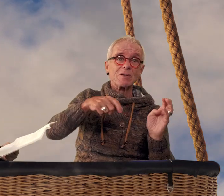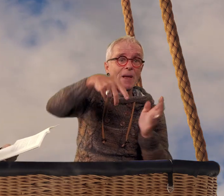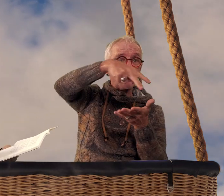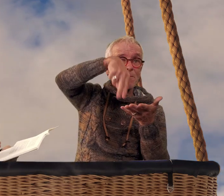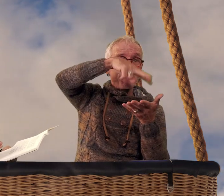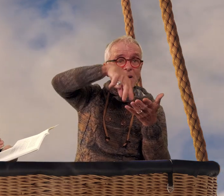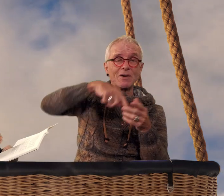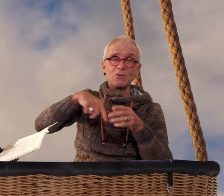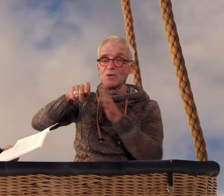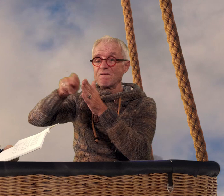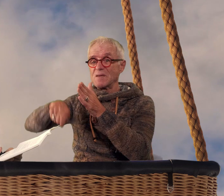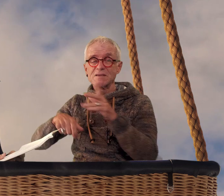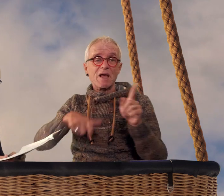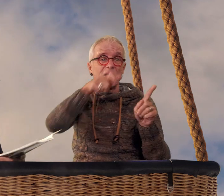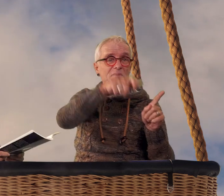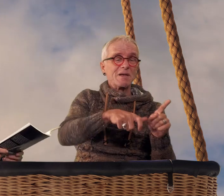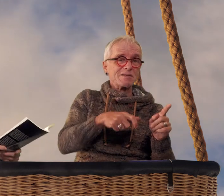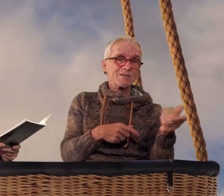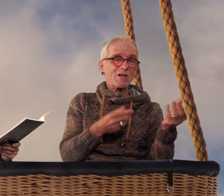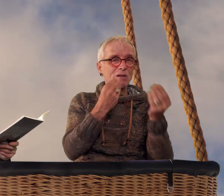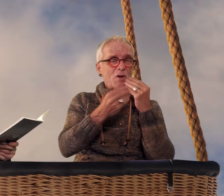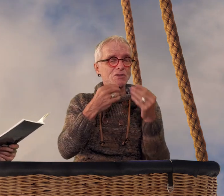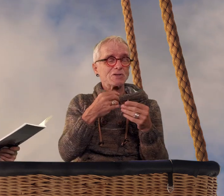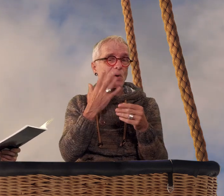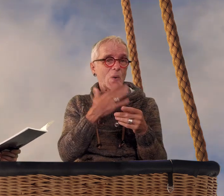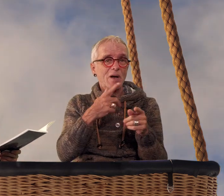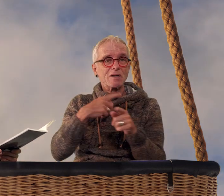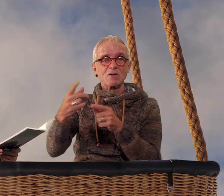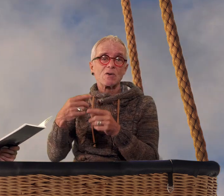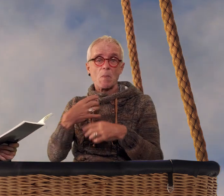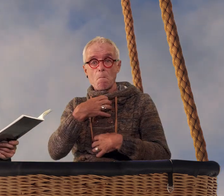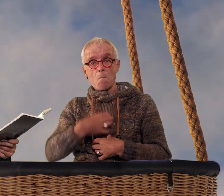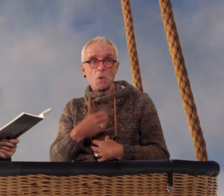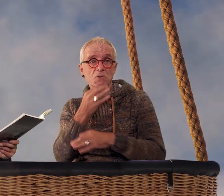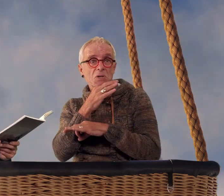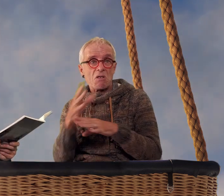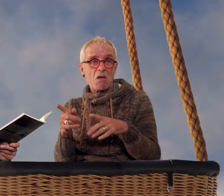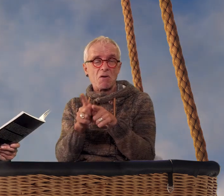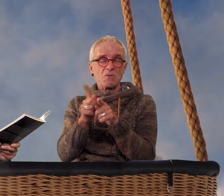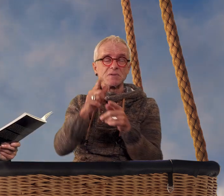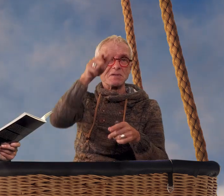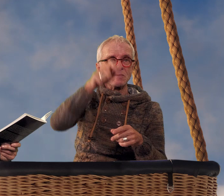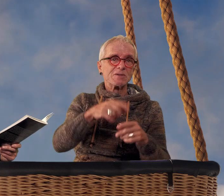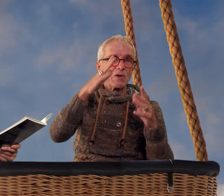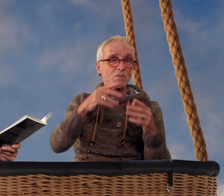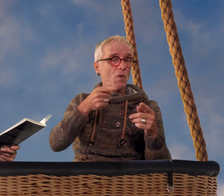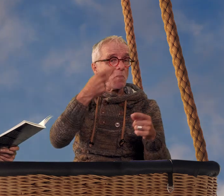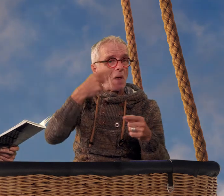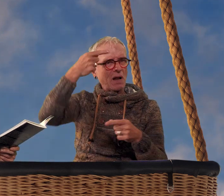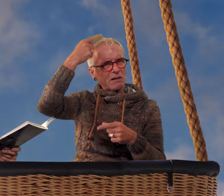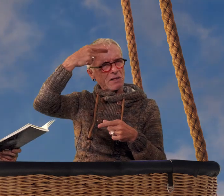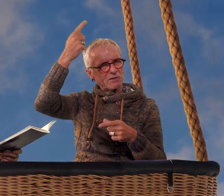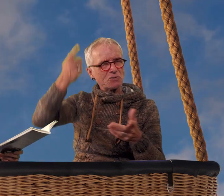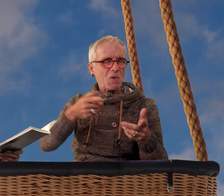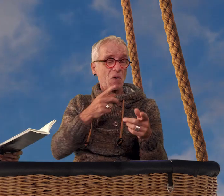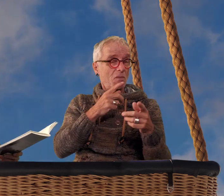les autres en station. Les uns feront chair exquise et les autres jeûneront. Quiconque voudra s'entretenir avec des gens d'esprit trouvera à